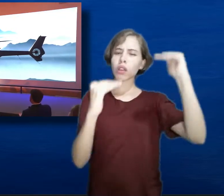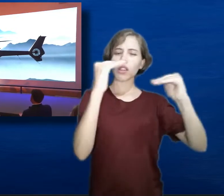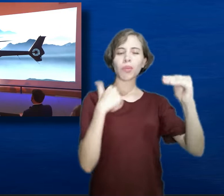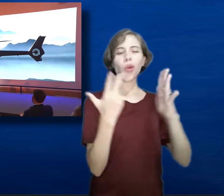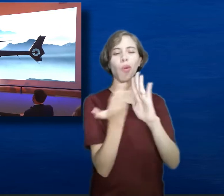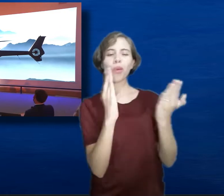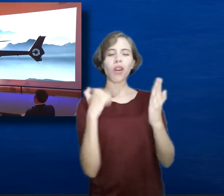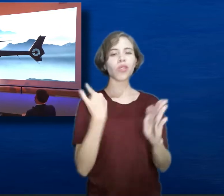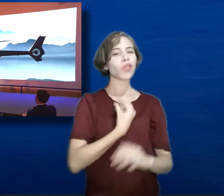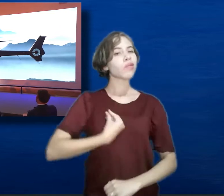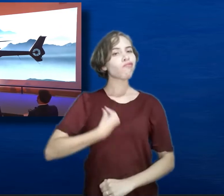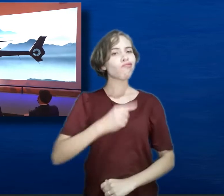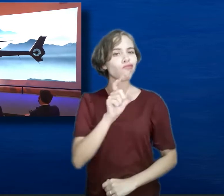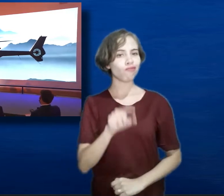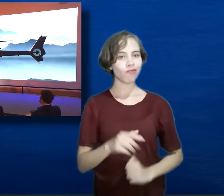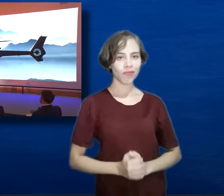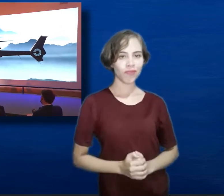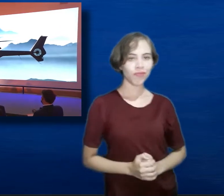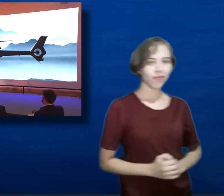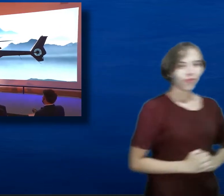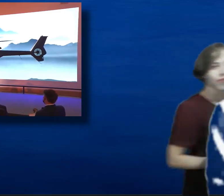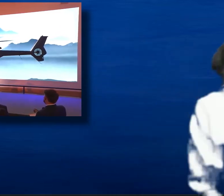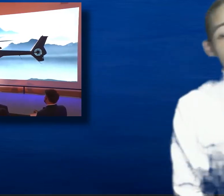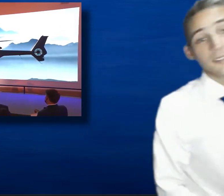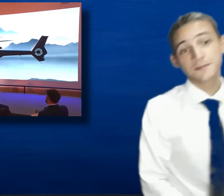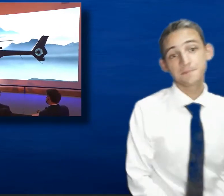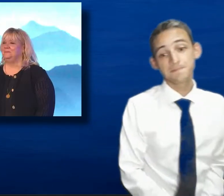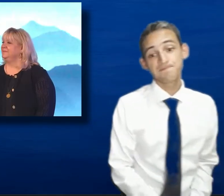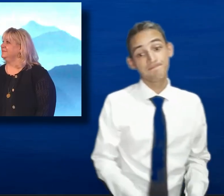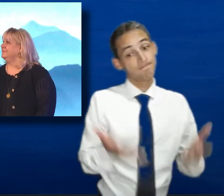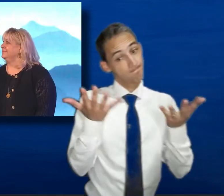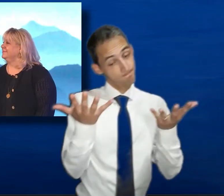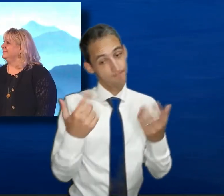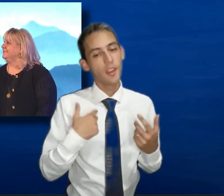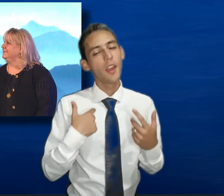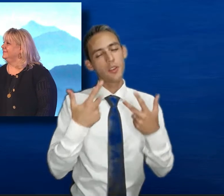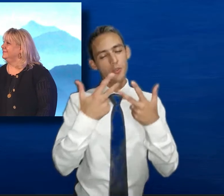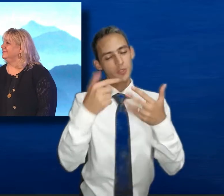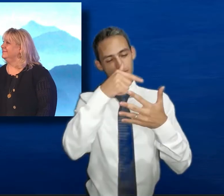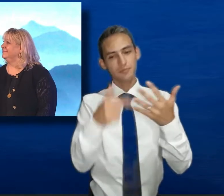podem associar o belo e complicado voo de um helicóptero ao equilíbrio que há em nossa vida?